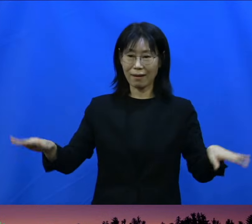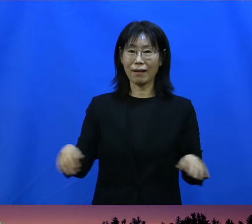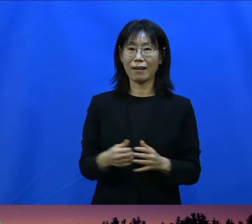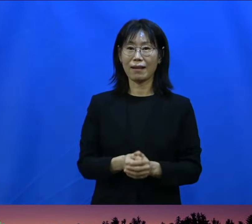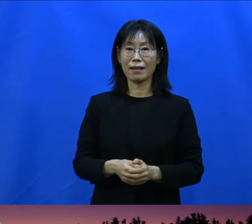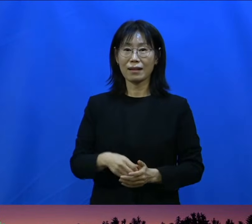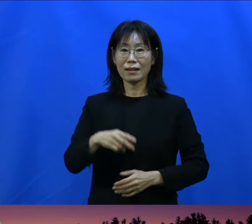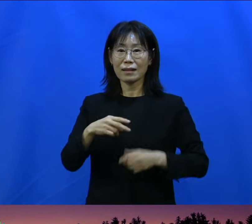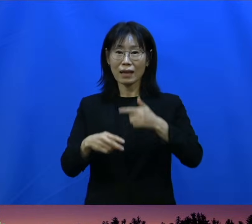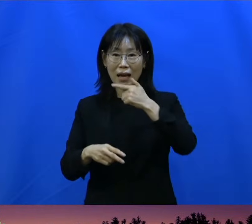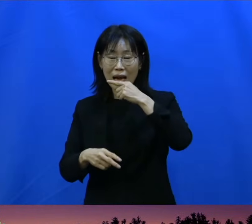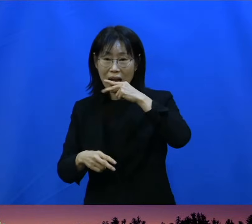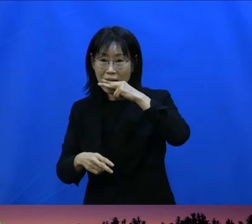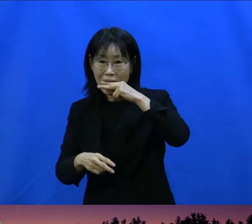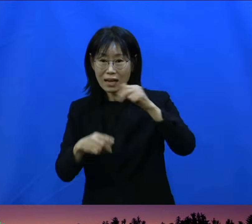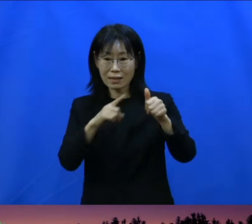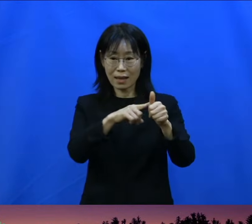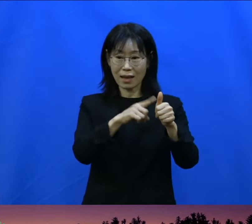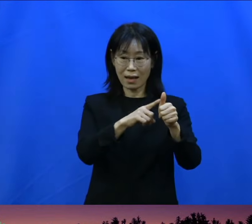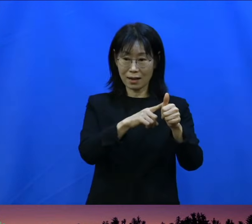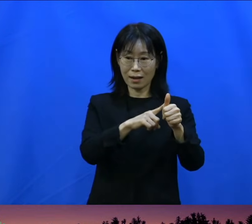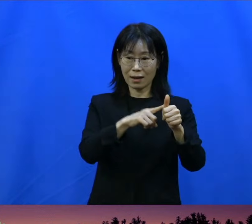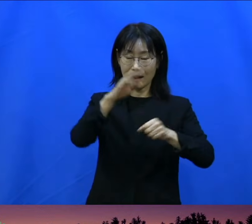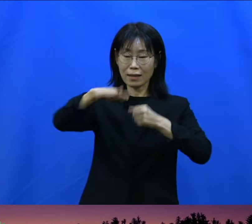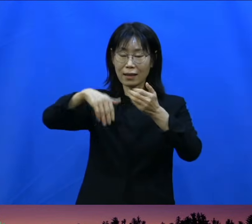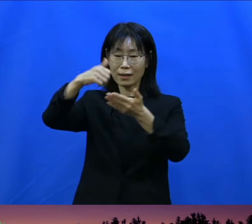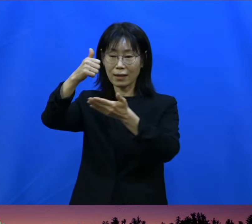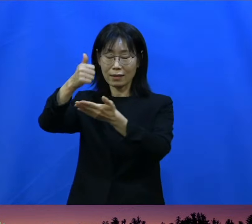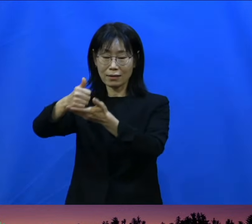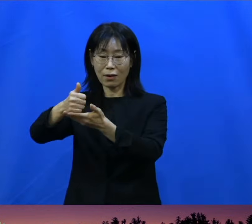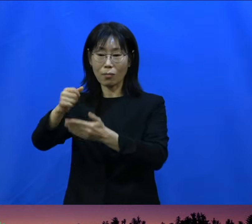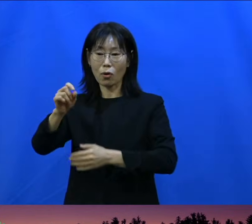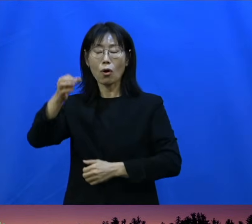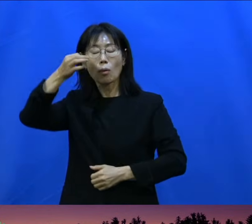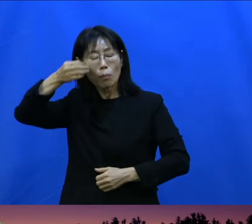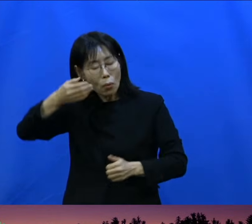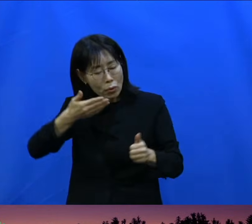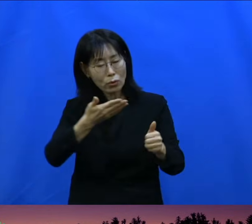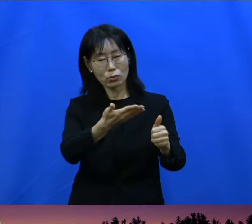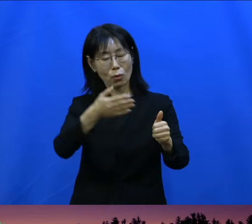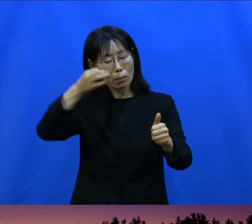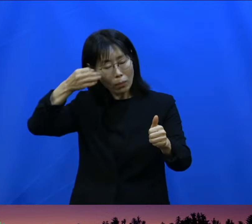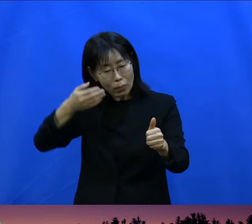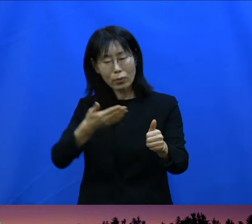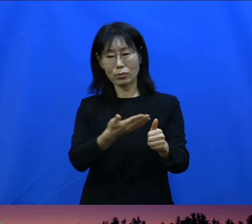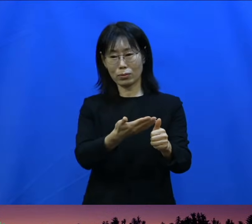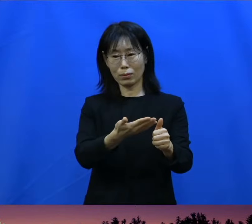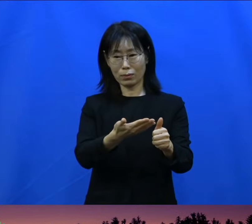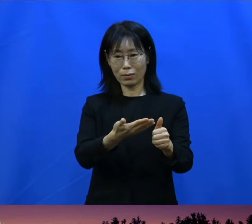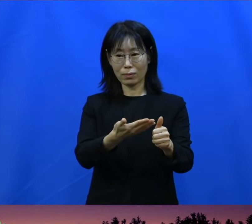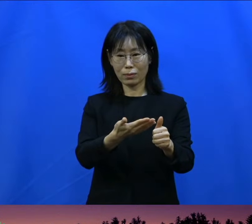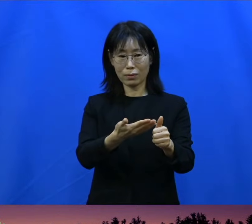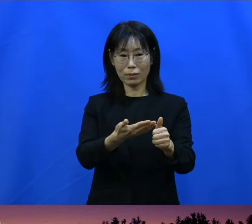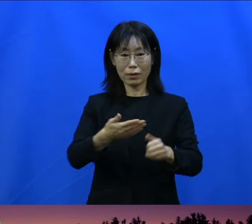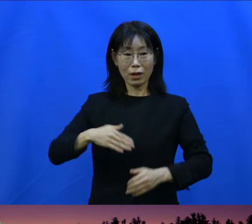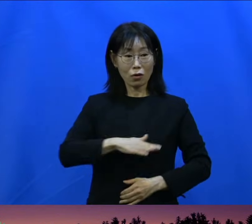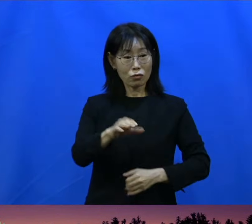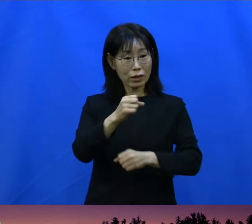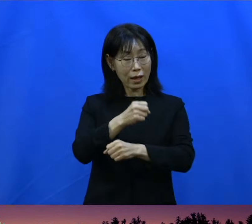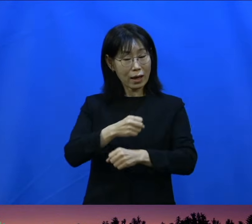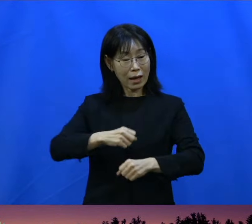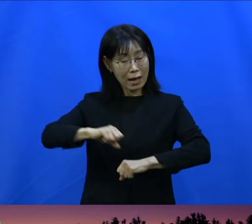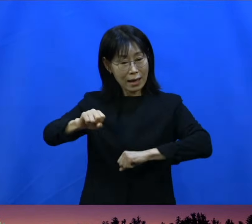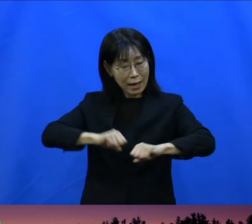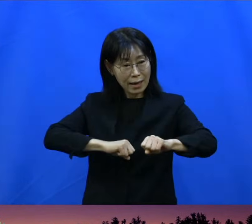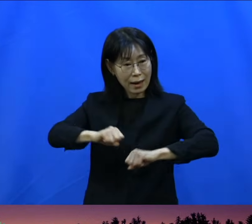이사야에게 하나님이 가장 먼저 하신 건 보여주는 겁니다. 우리의 삶에도 마찬가지예요. 여러분, 무슨 사역이나 일이